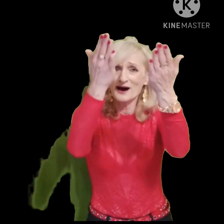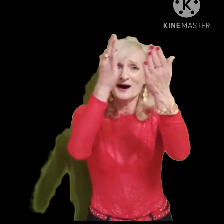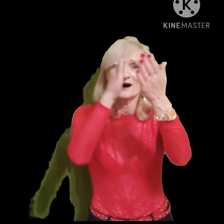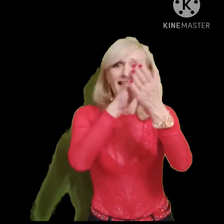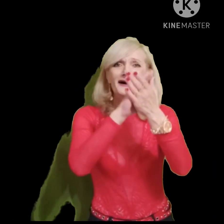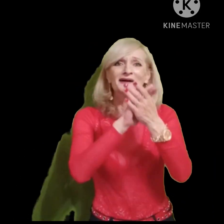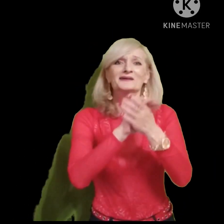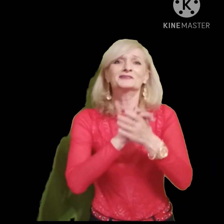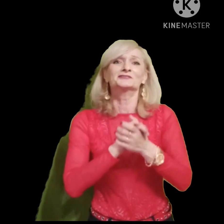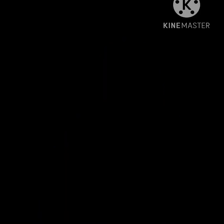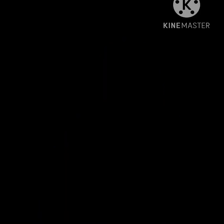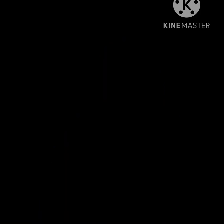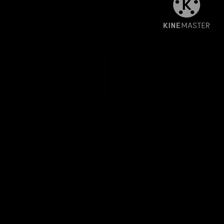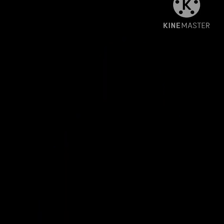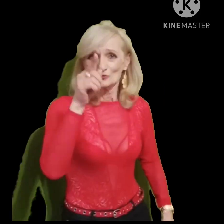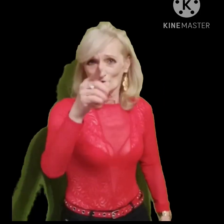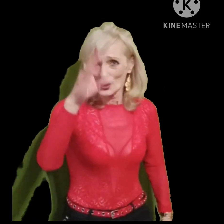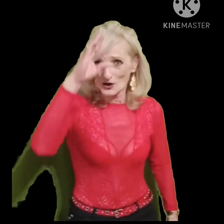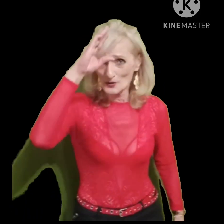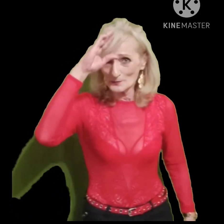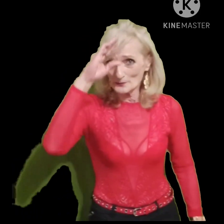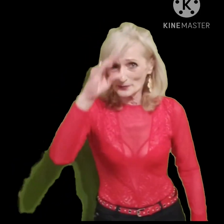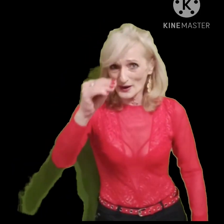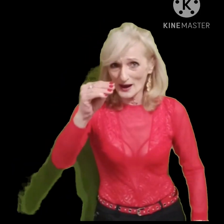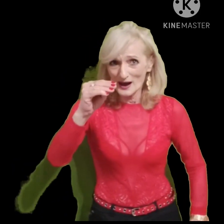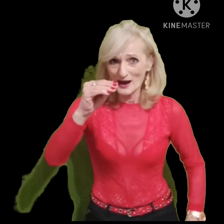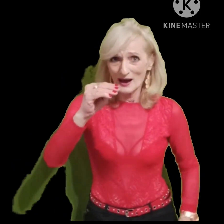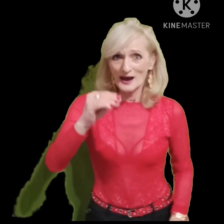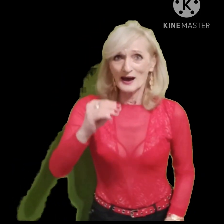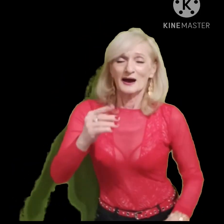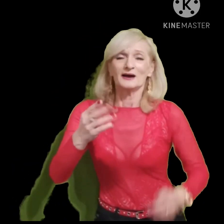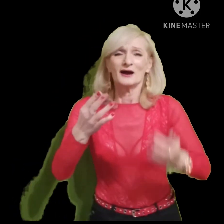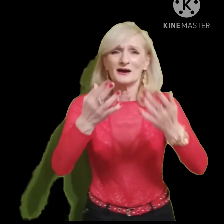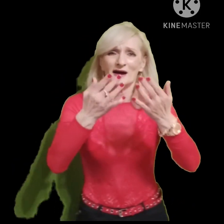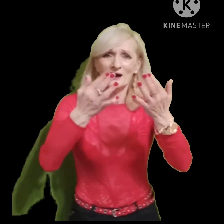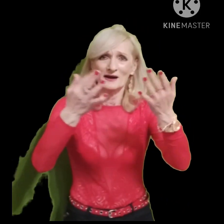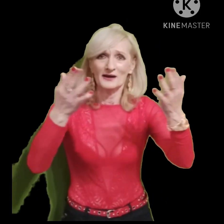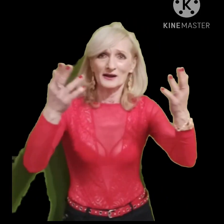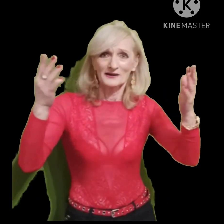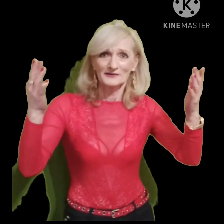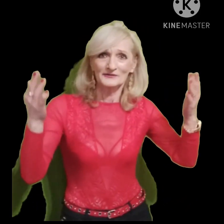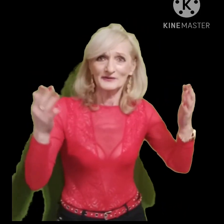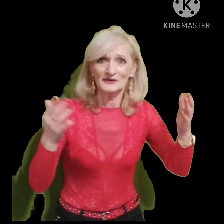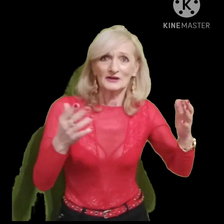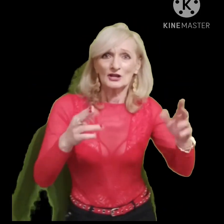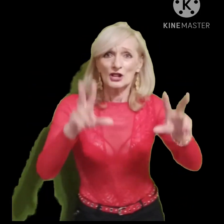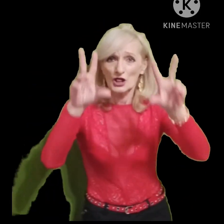آخرین پرسه ما جوره گرمی شد